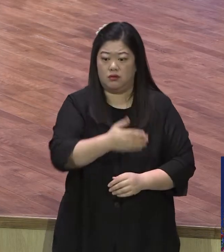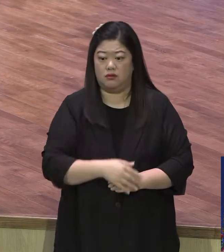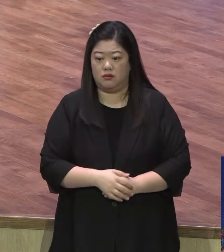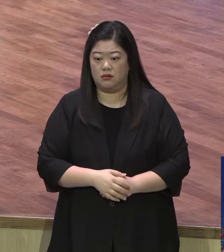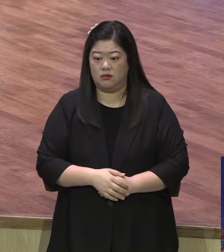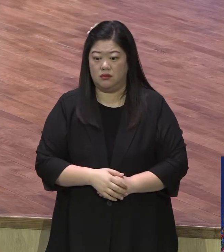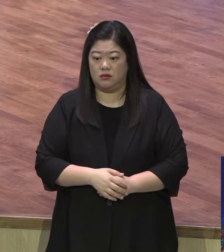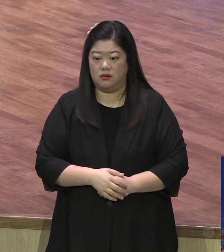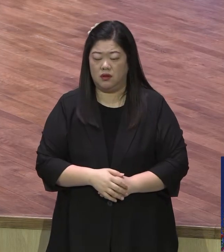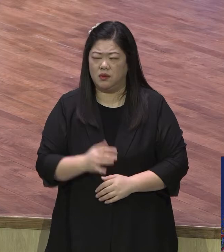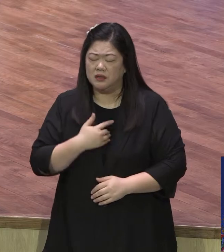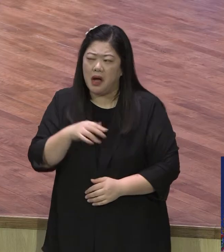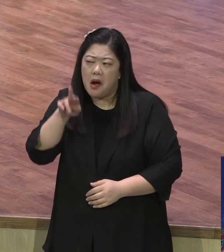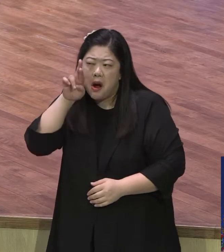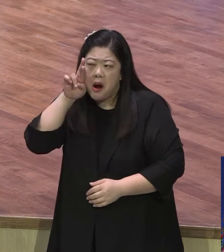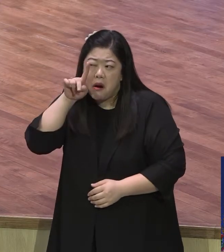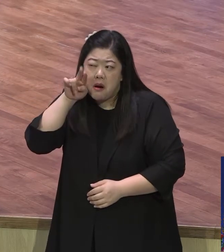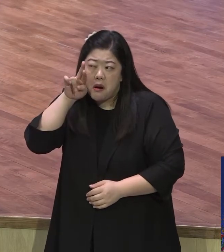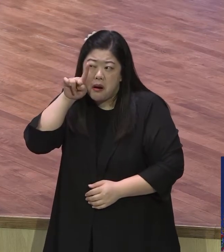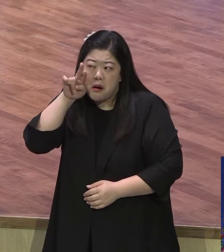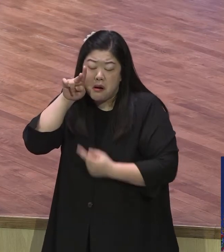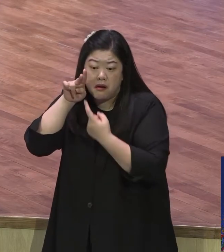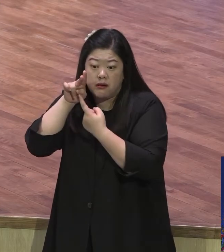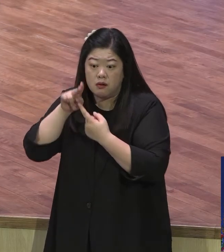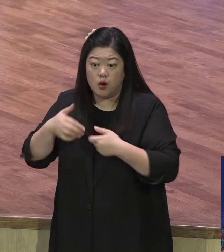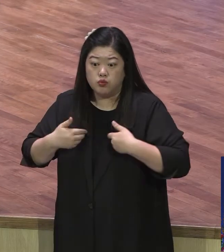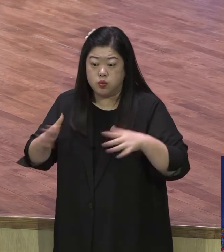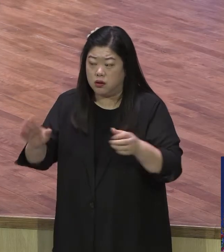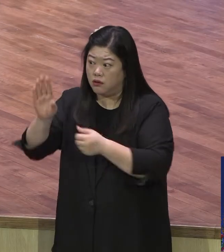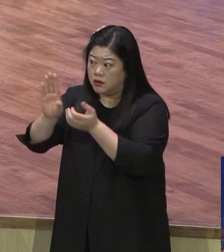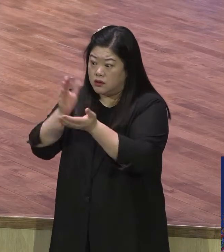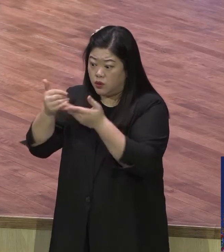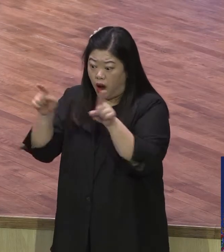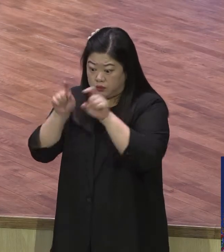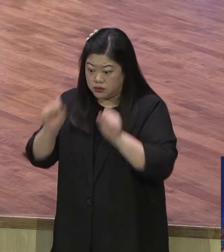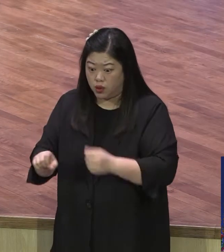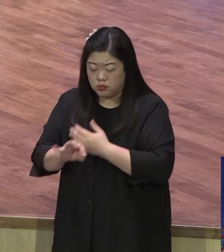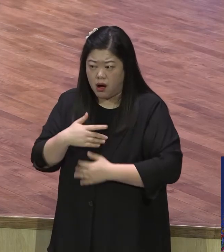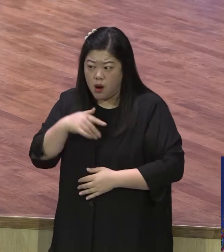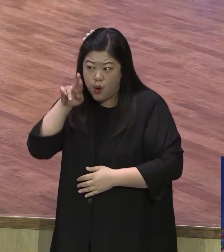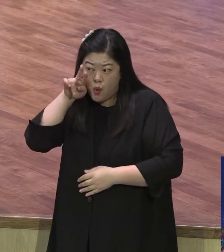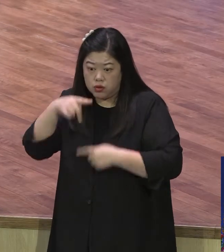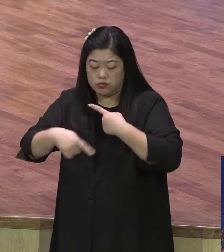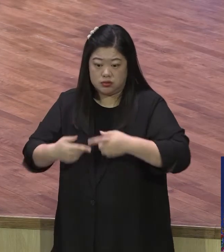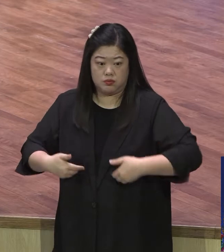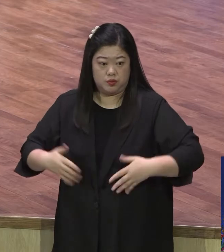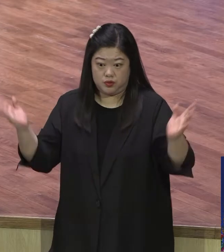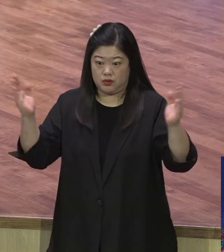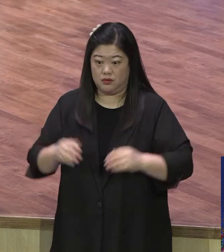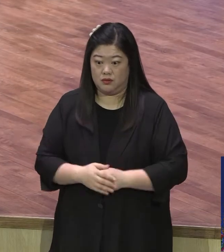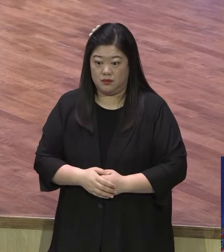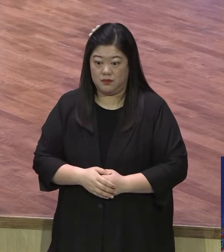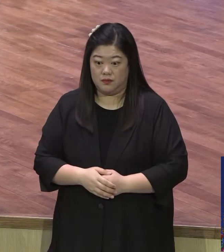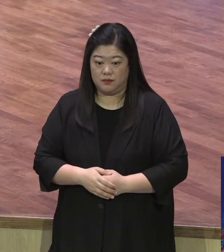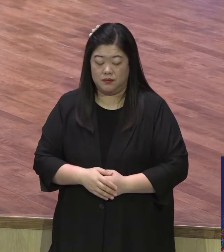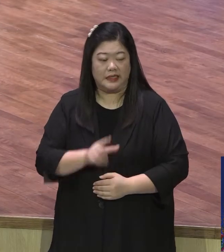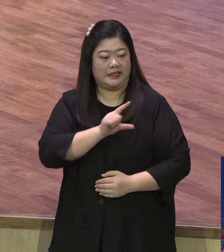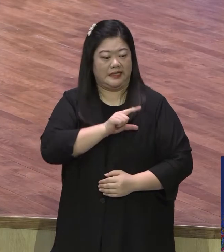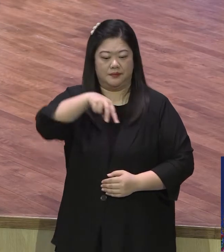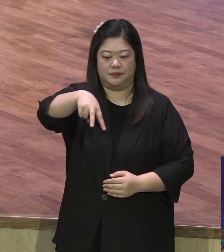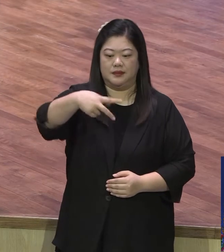있겠다 뭐가 두렵습니까 두려워할 이유가 없고 주저할 이유도 없어요 인도에서 사역하고 있던 스탠니 선교사님이